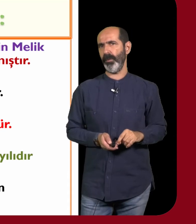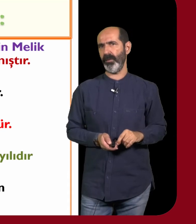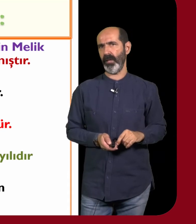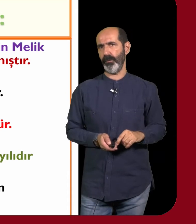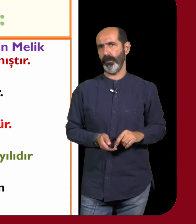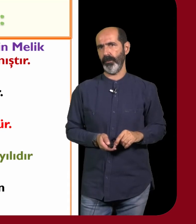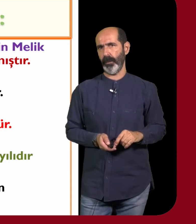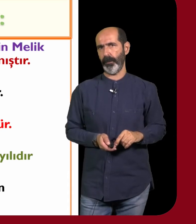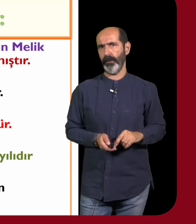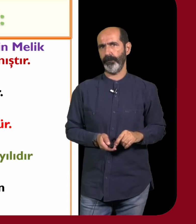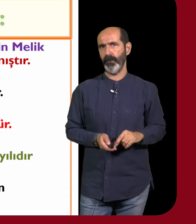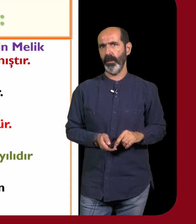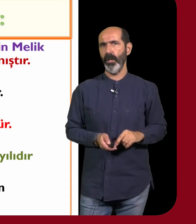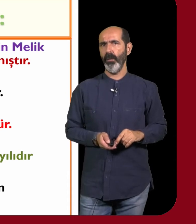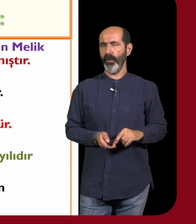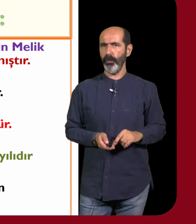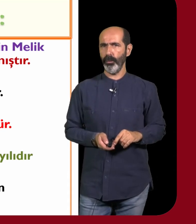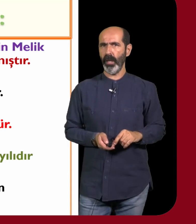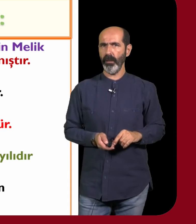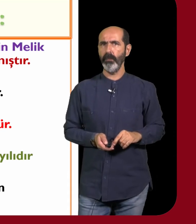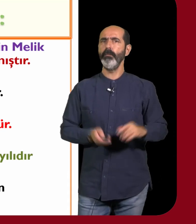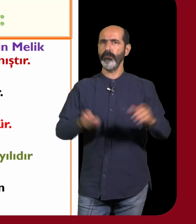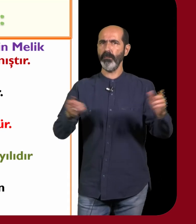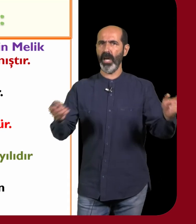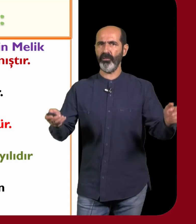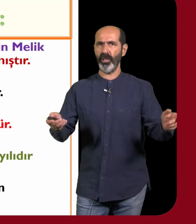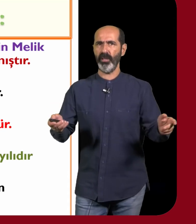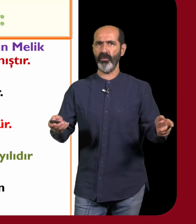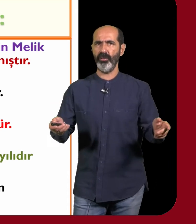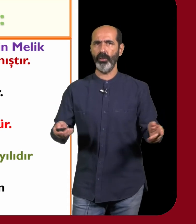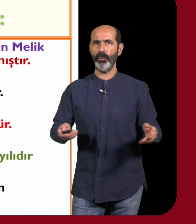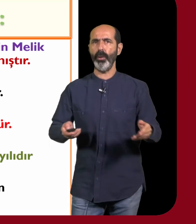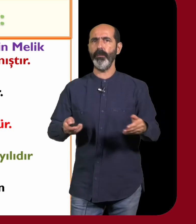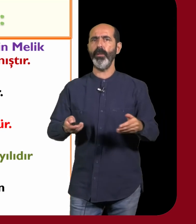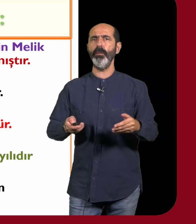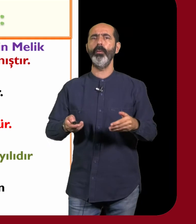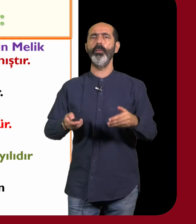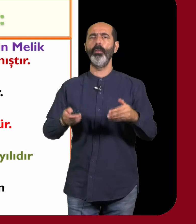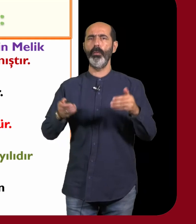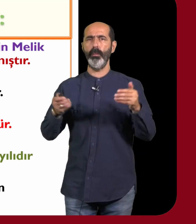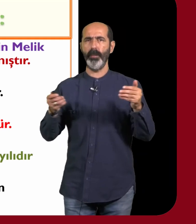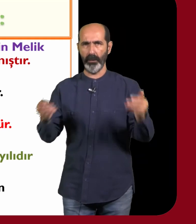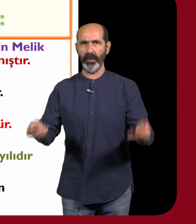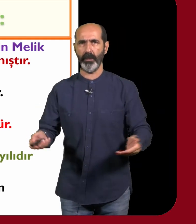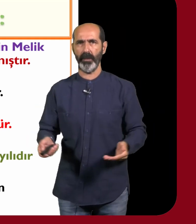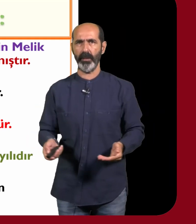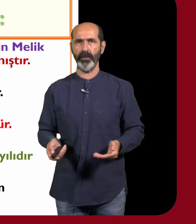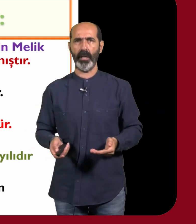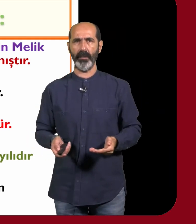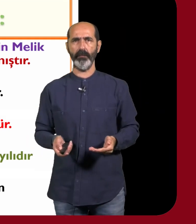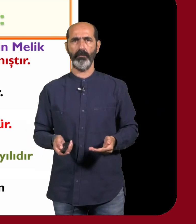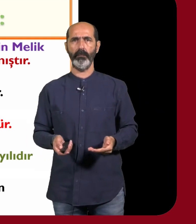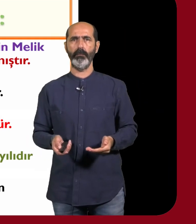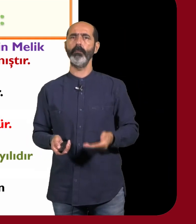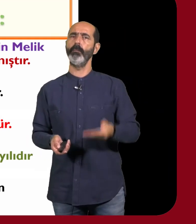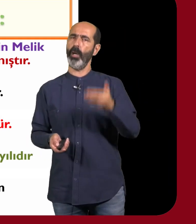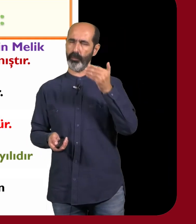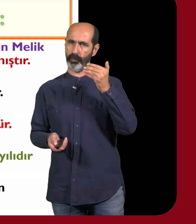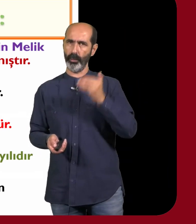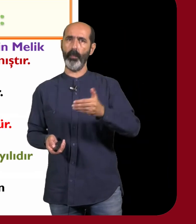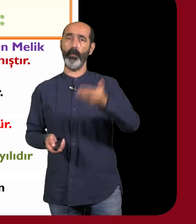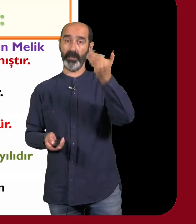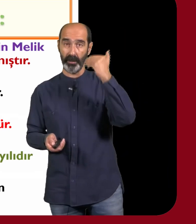kullanabileceğimiz bir takvim yapalım ve bunu da bir gerçekleştirdi dönemin önlü bilim adamlarından